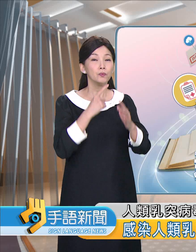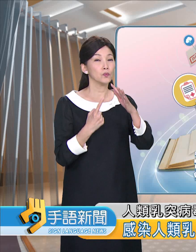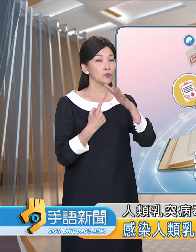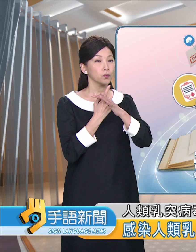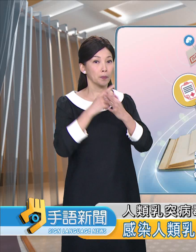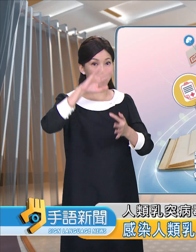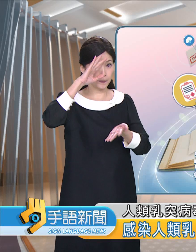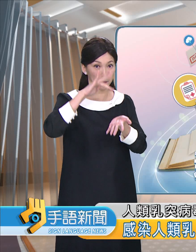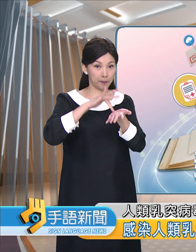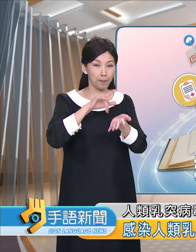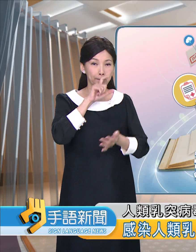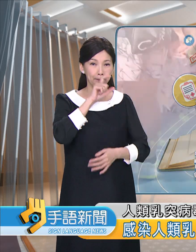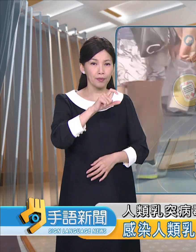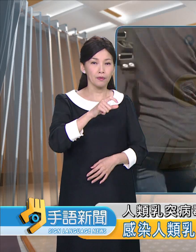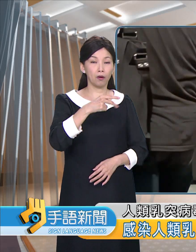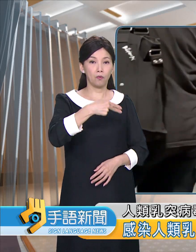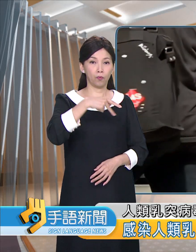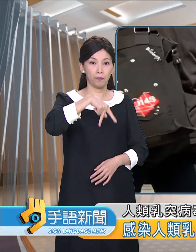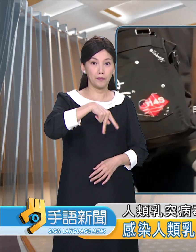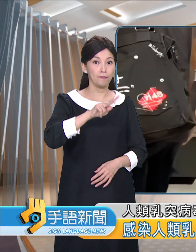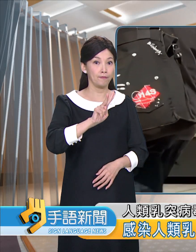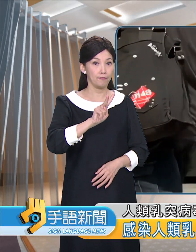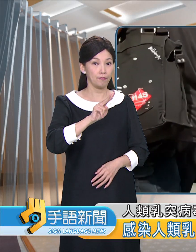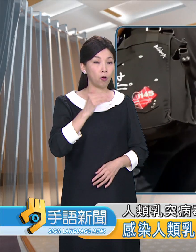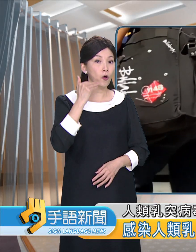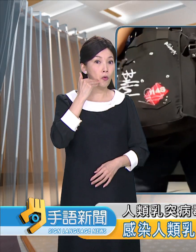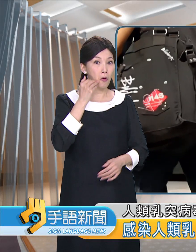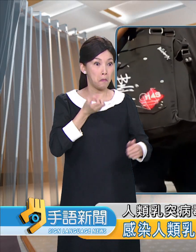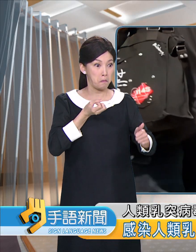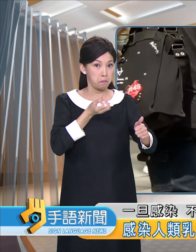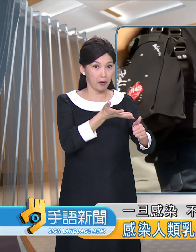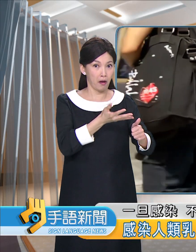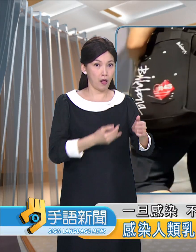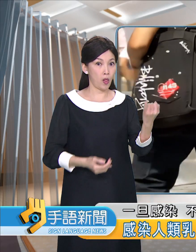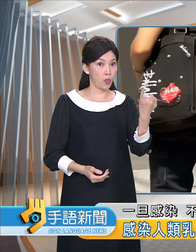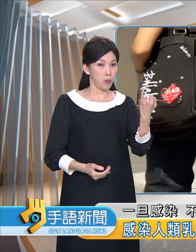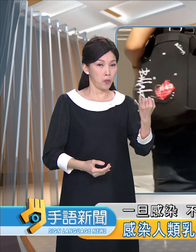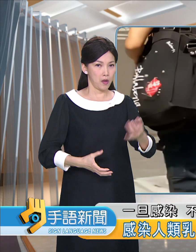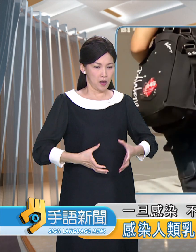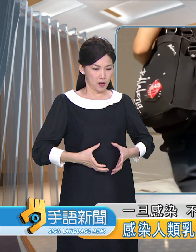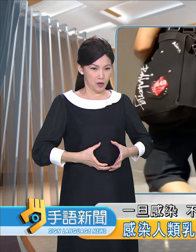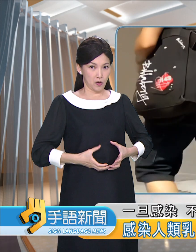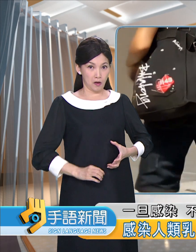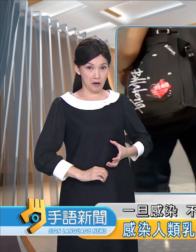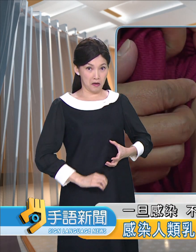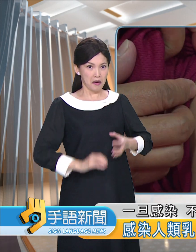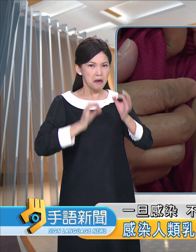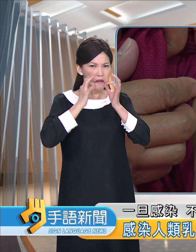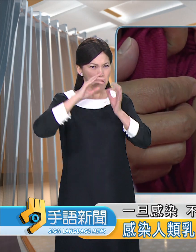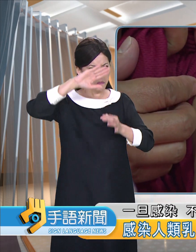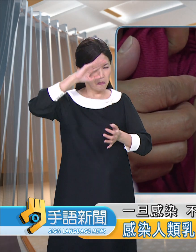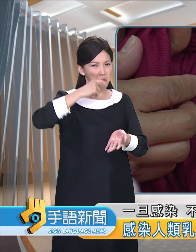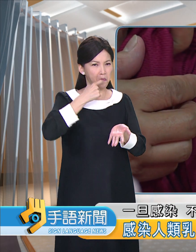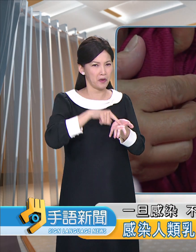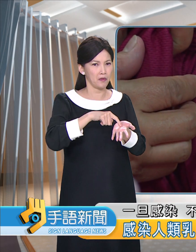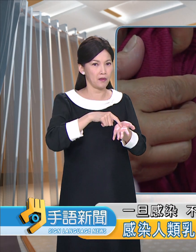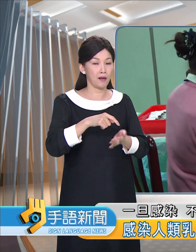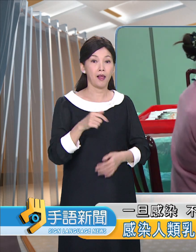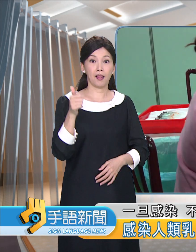人类乳头病毒，简称 HPV， 一旦感染，不仅会引起女性子宫颈癌等，